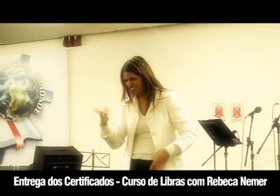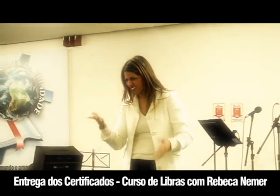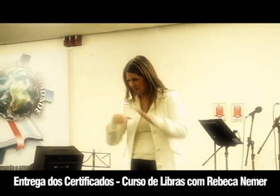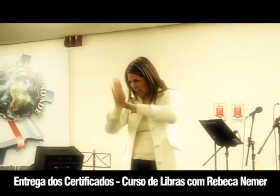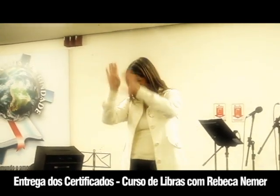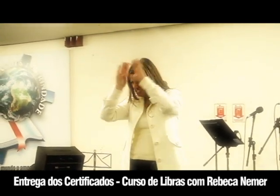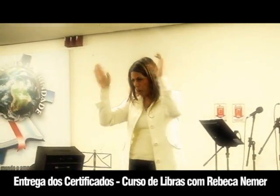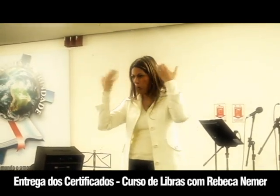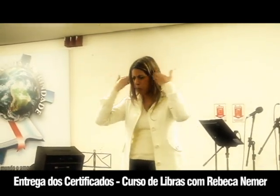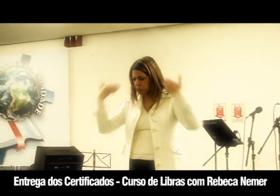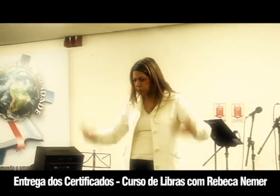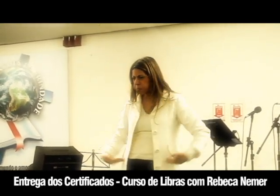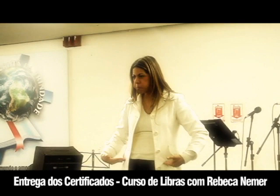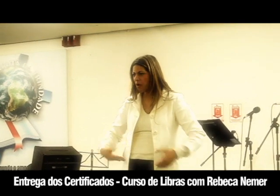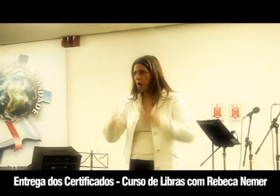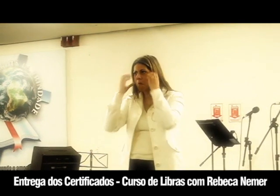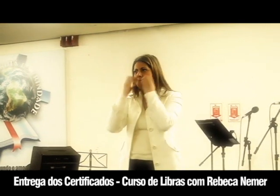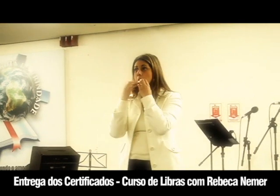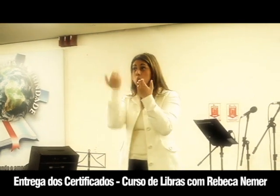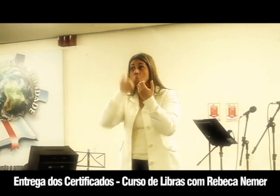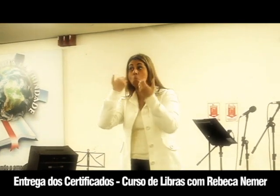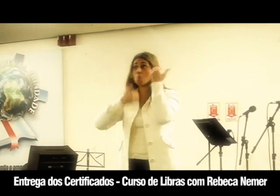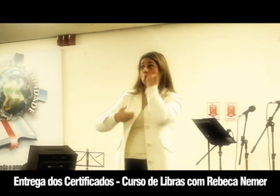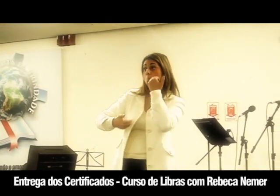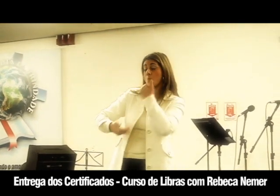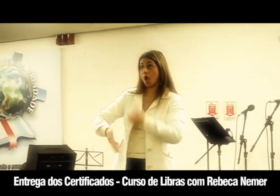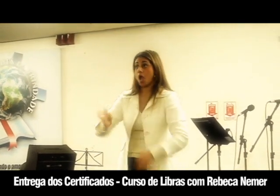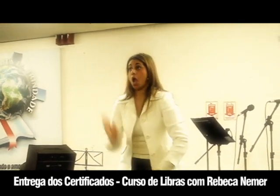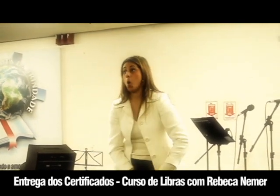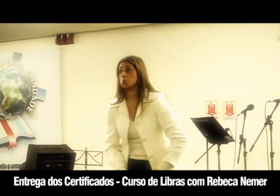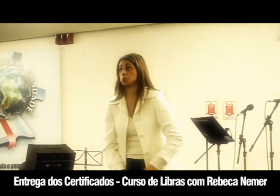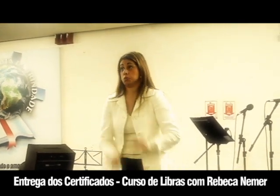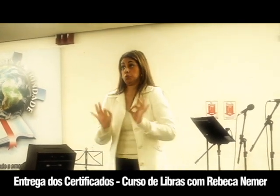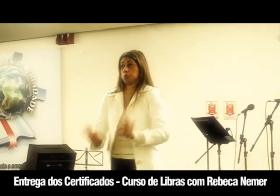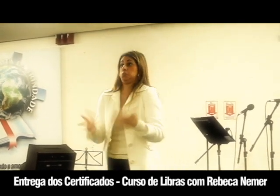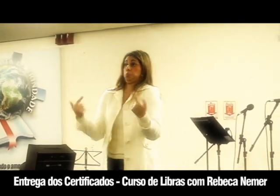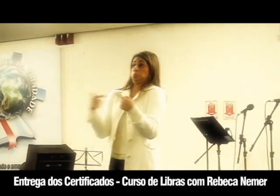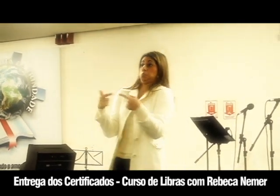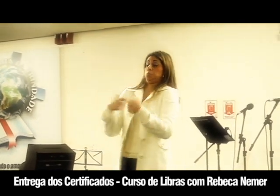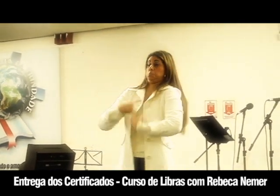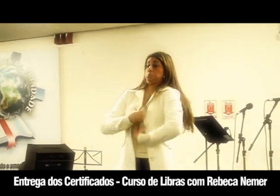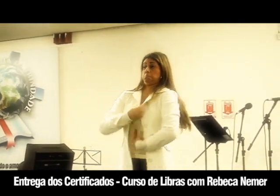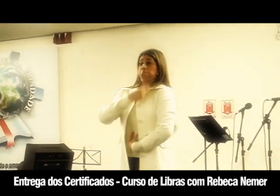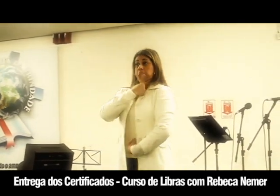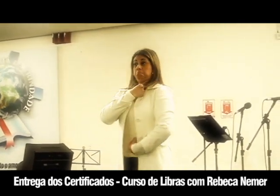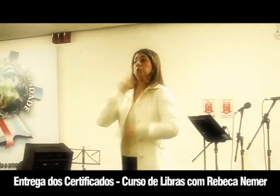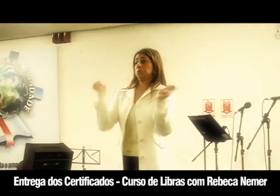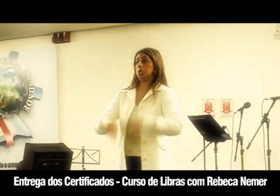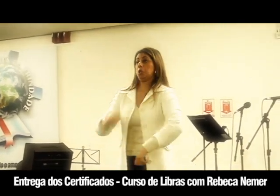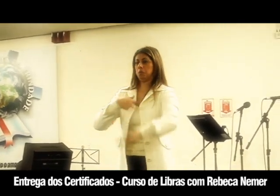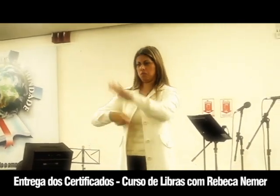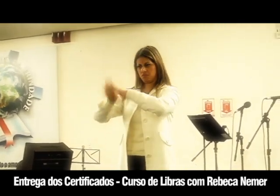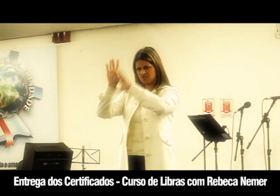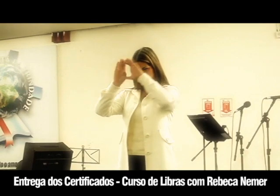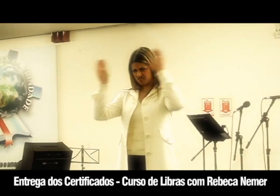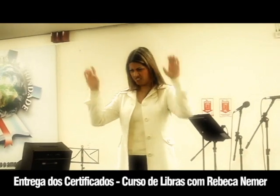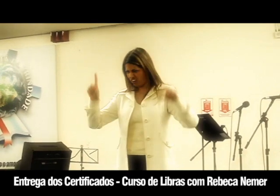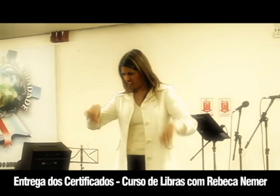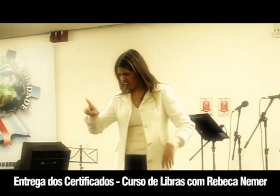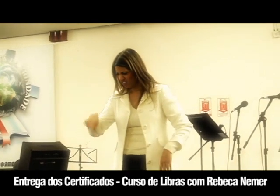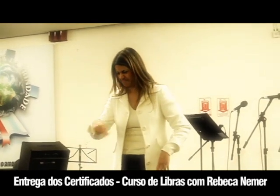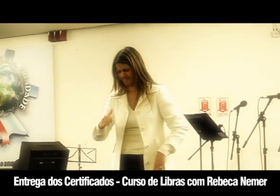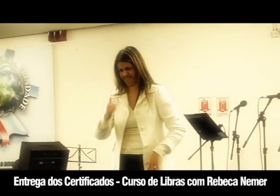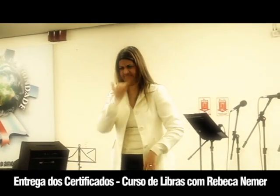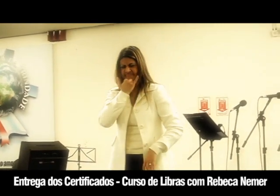fazer minha parte, né, irmão? Estou fazendo a minha parte. Você não tem parte nenhuma para fazer. Foi tudo feito lá